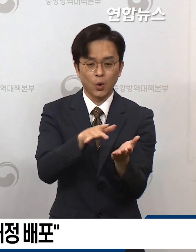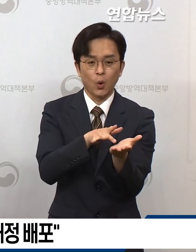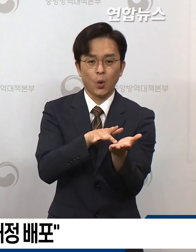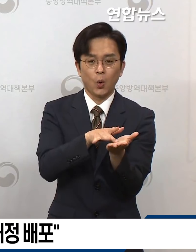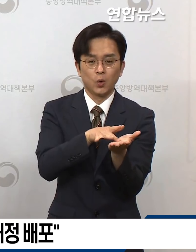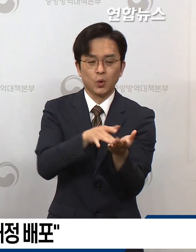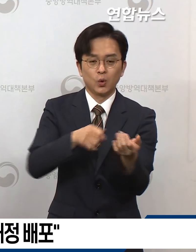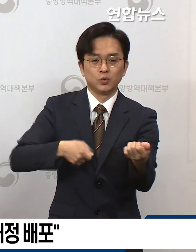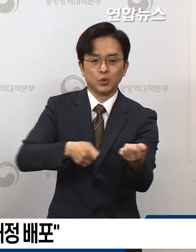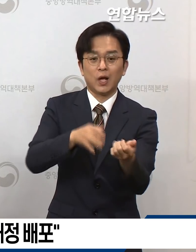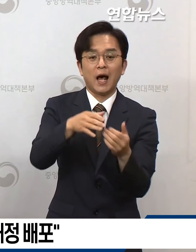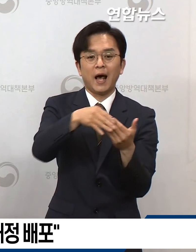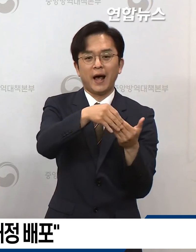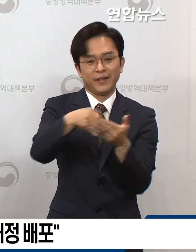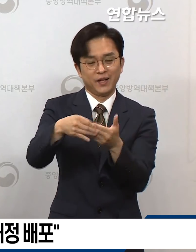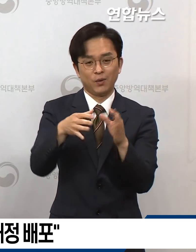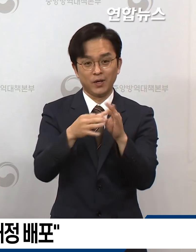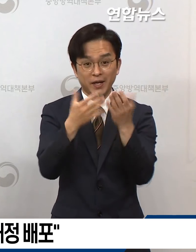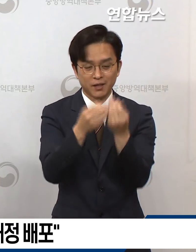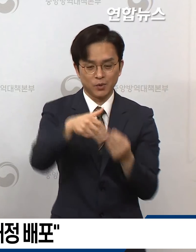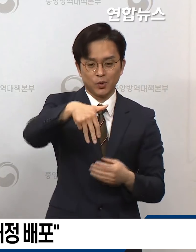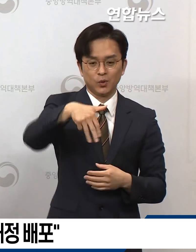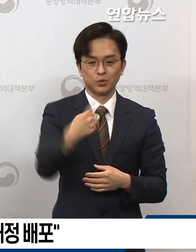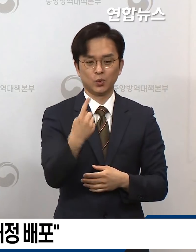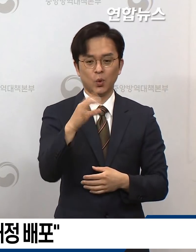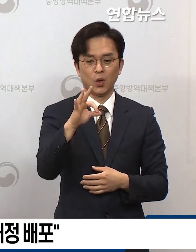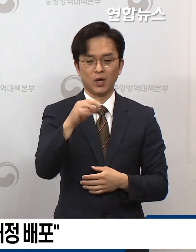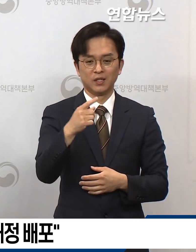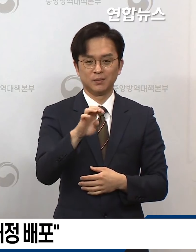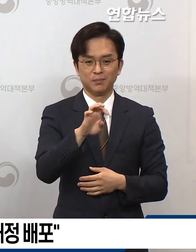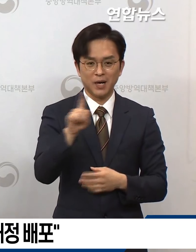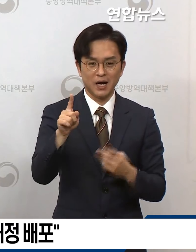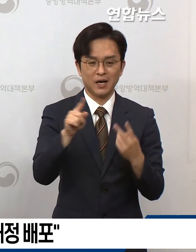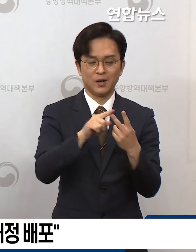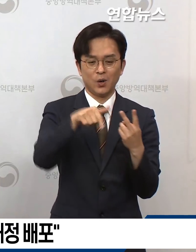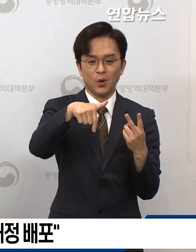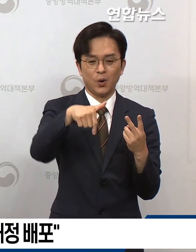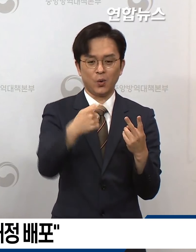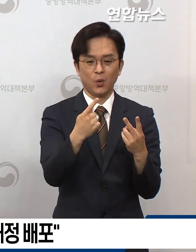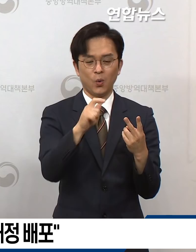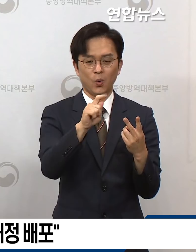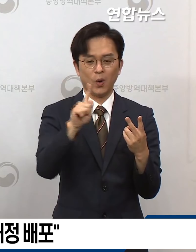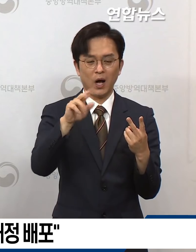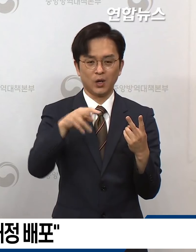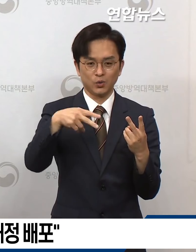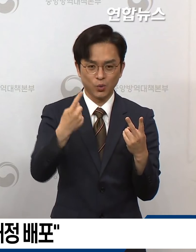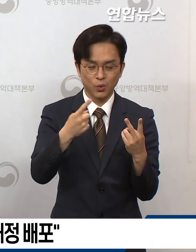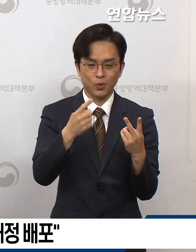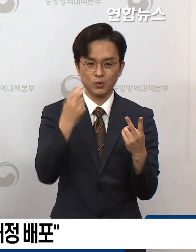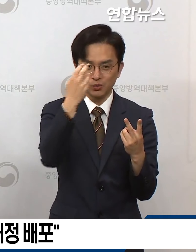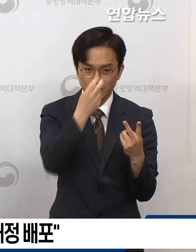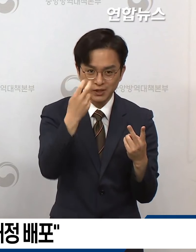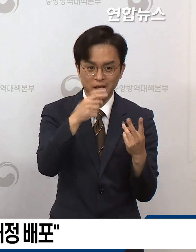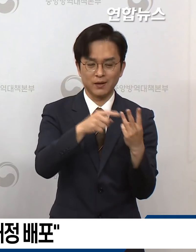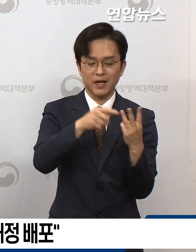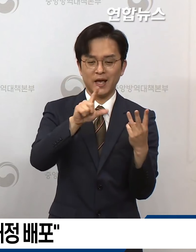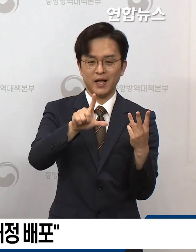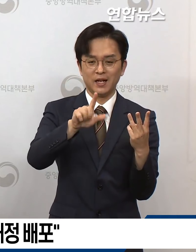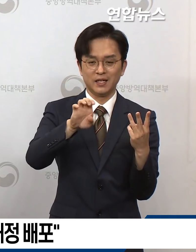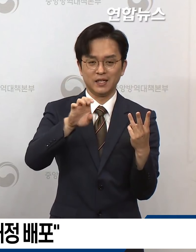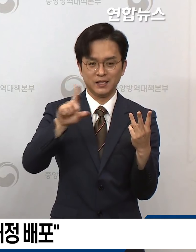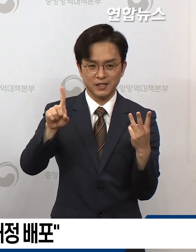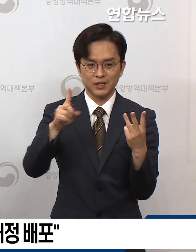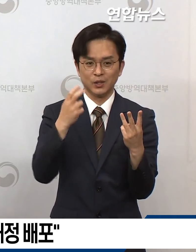배포하였습니다. 초음파, 고강도 UV 조사, LED 청색광 등을 적용하는 대체 소독